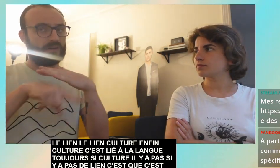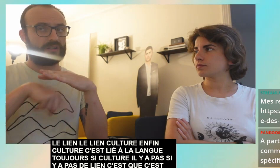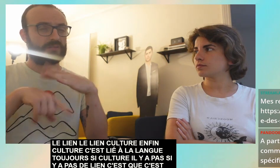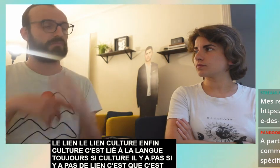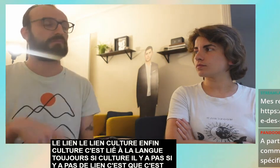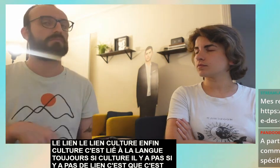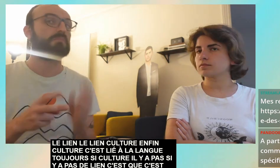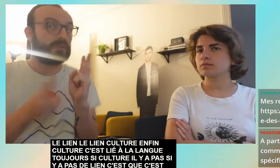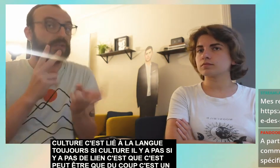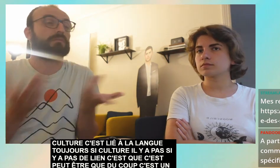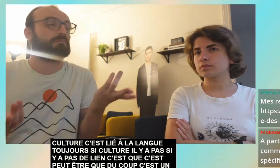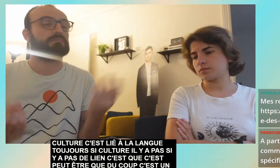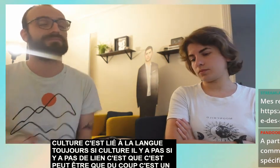langage. Peut-être.